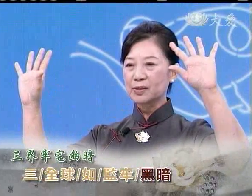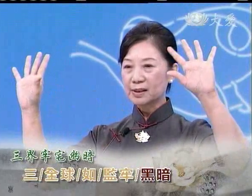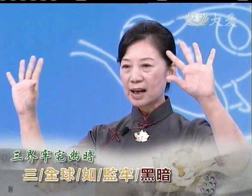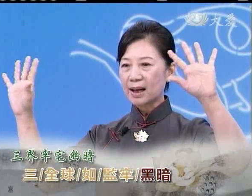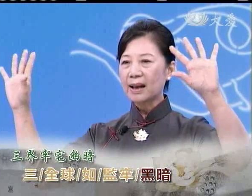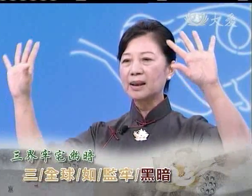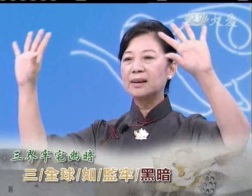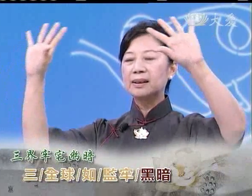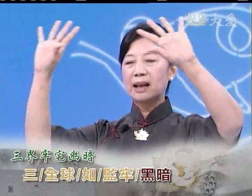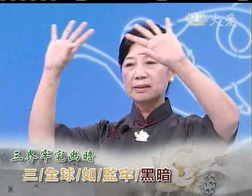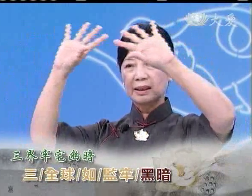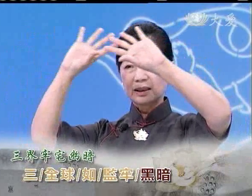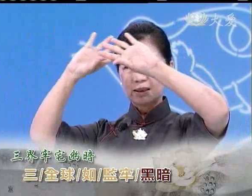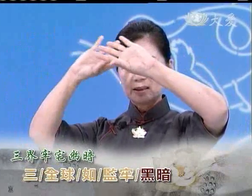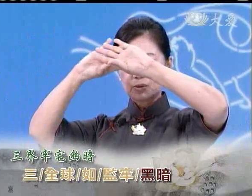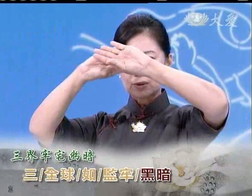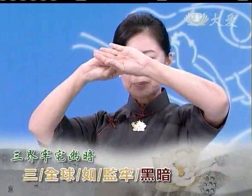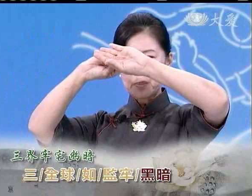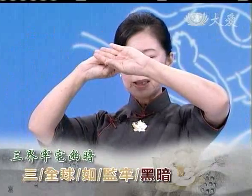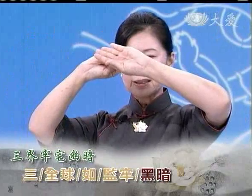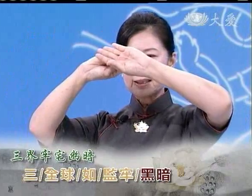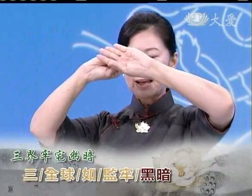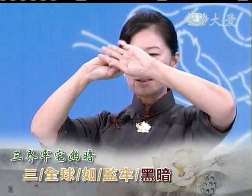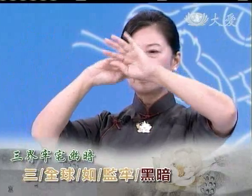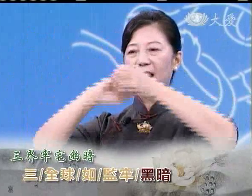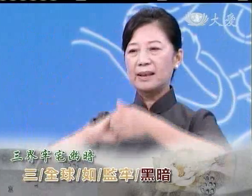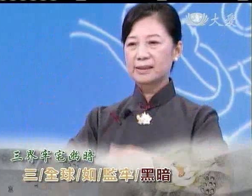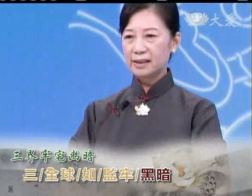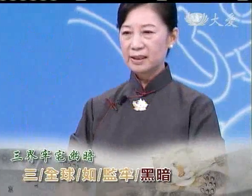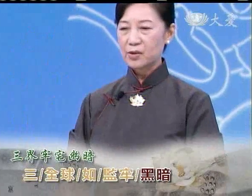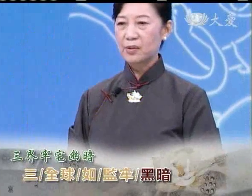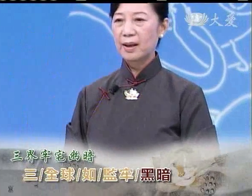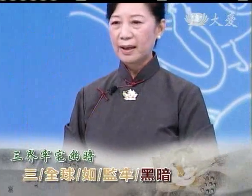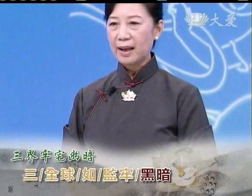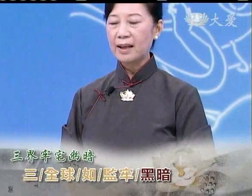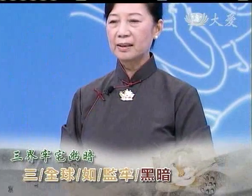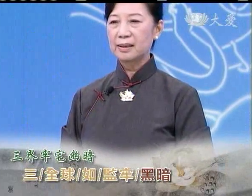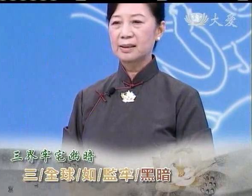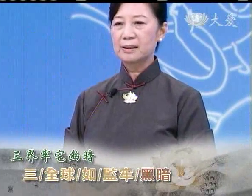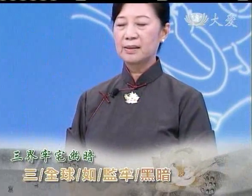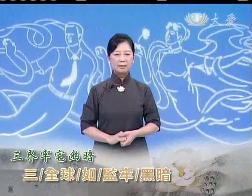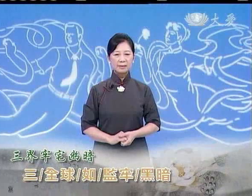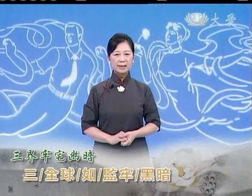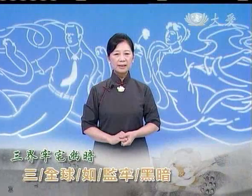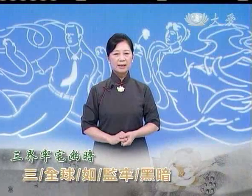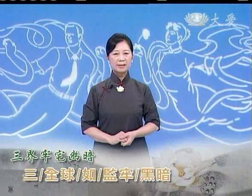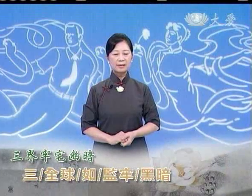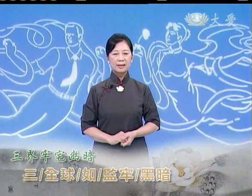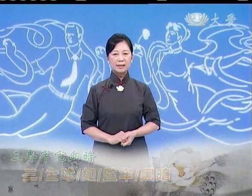指是张开的，然后整个手指密起来，来呈现是黑暗的意思。接下来是